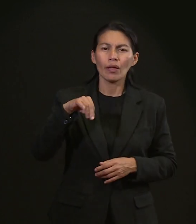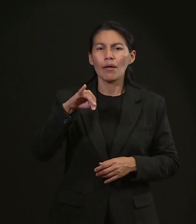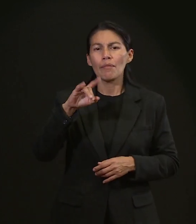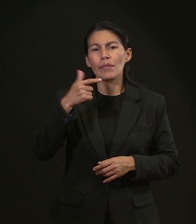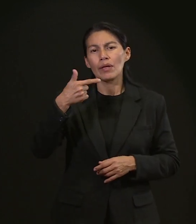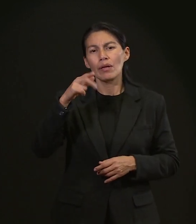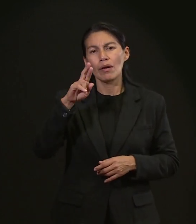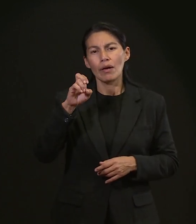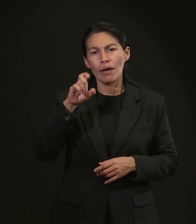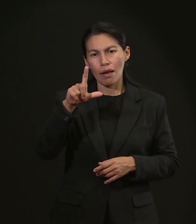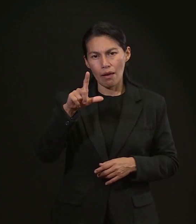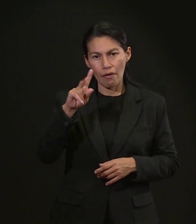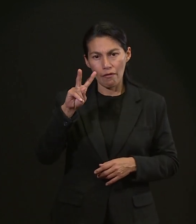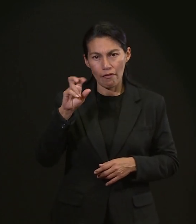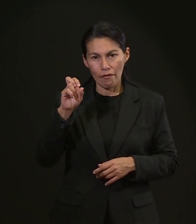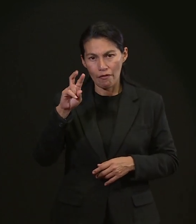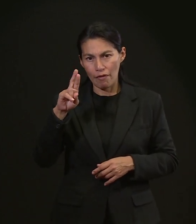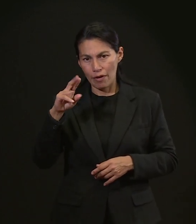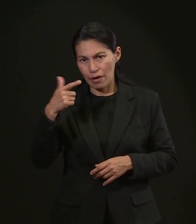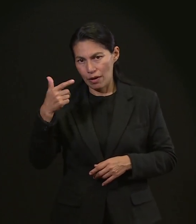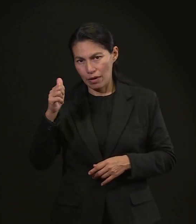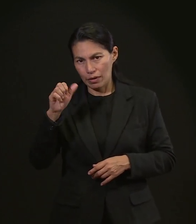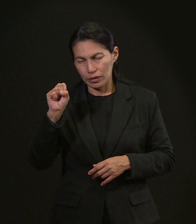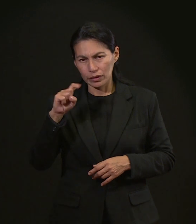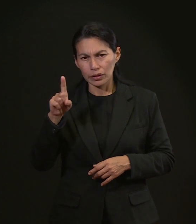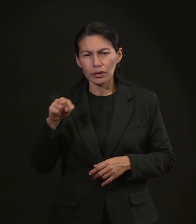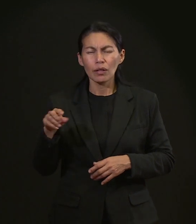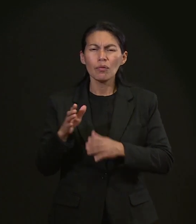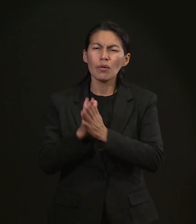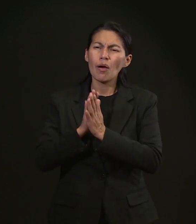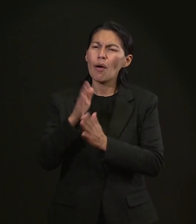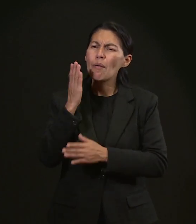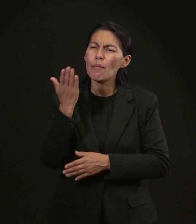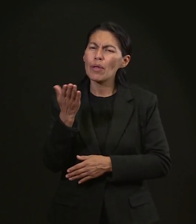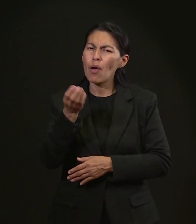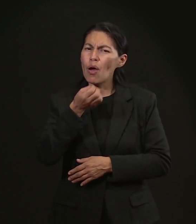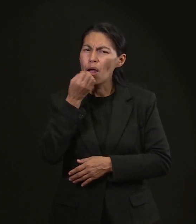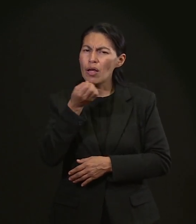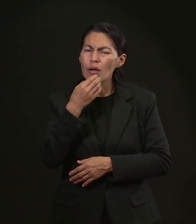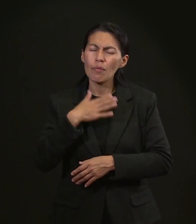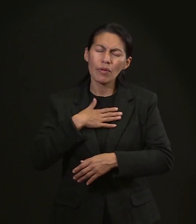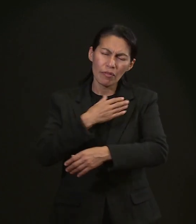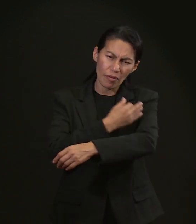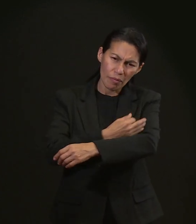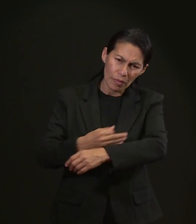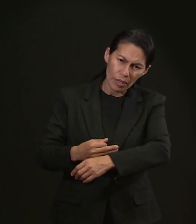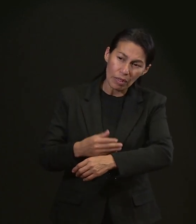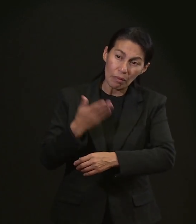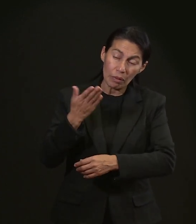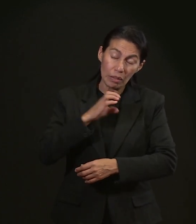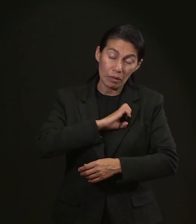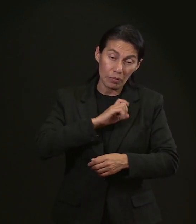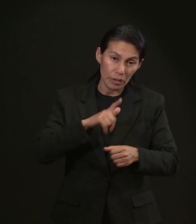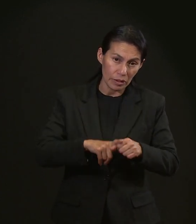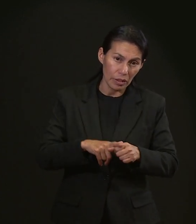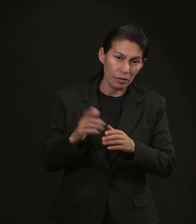miguel vargas buenas noches pido oración por la salud de mi familia y una petición especial